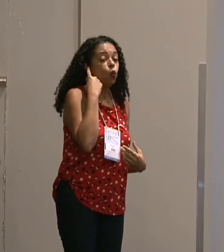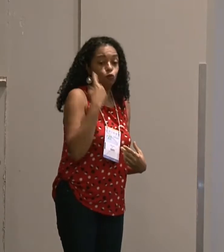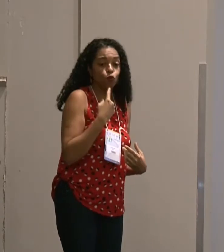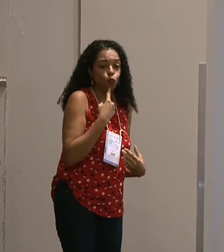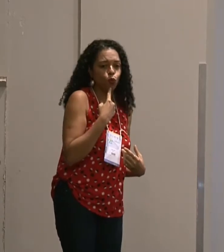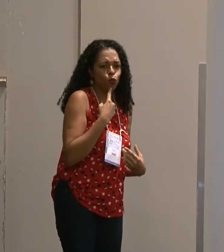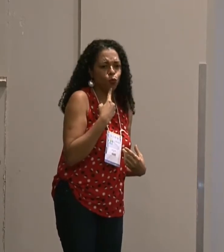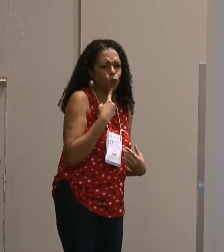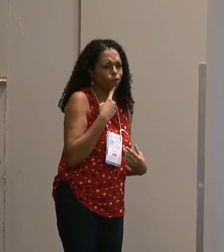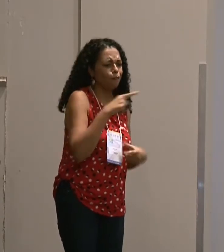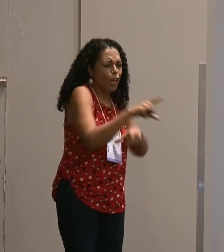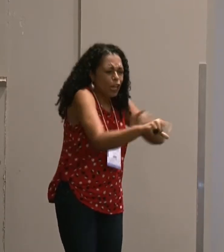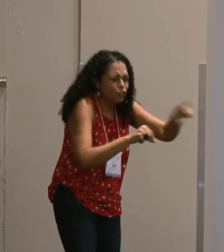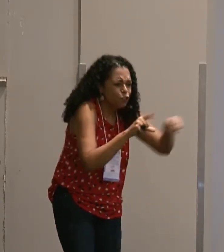que o surdo